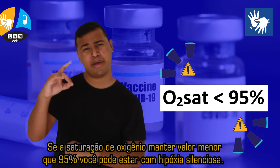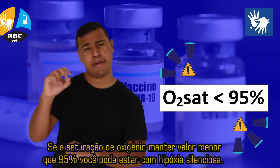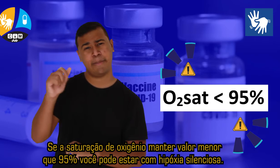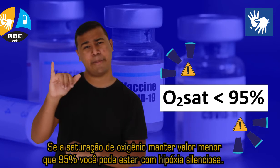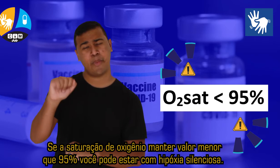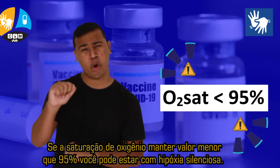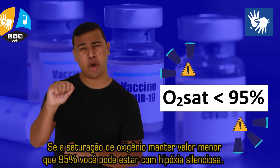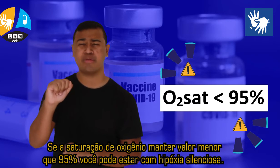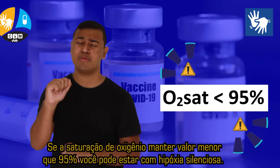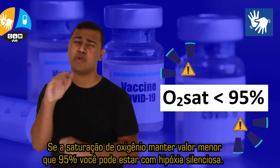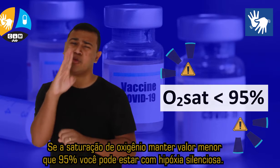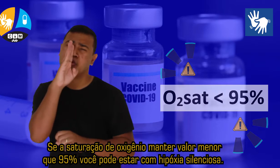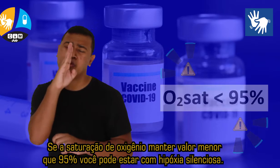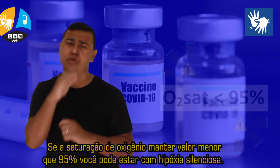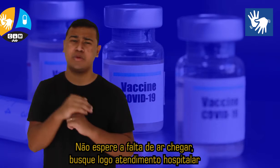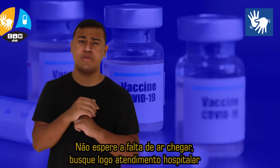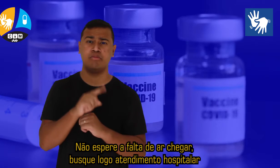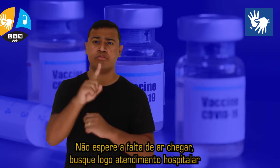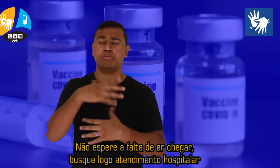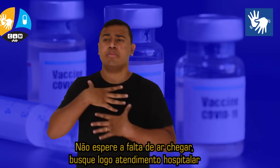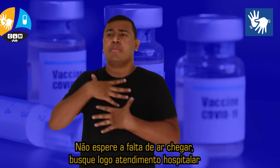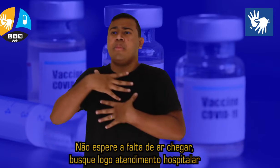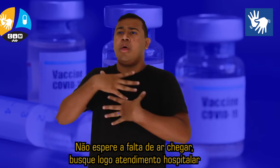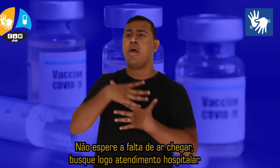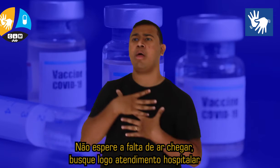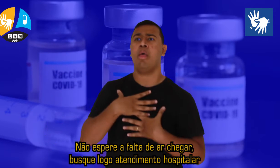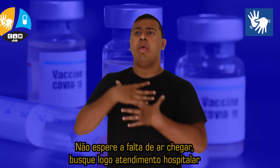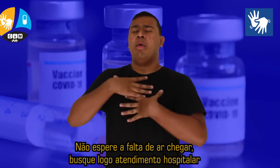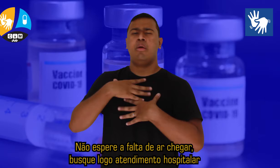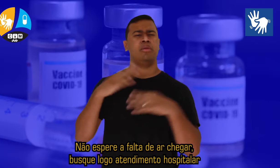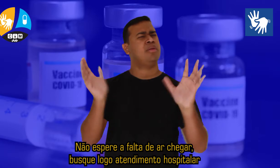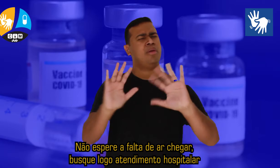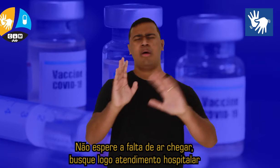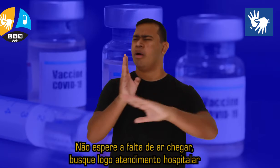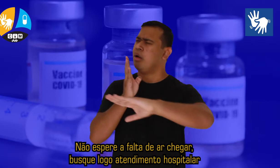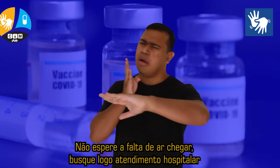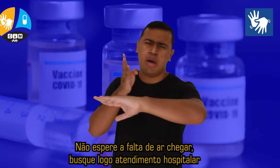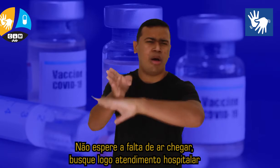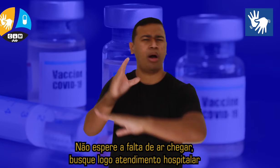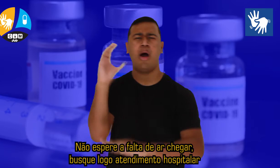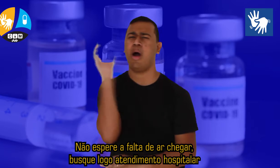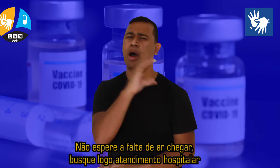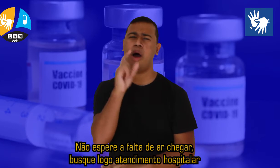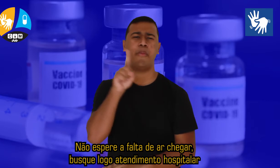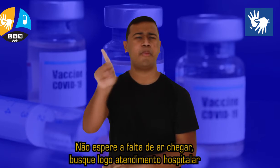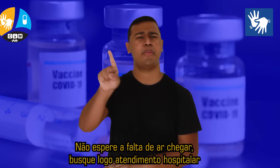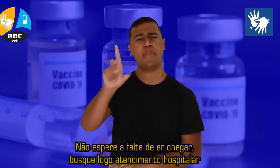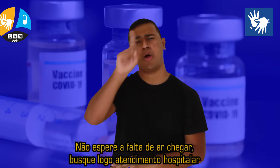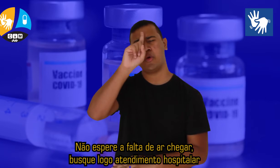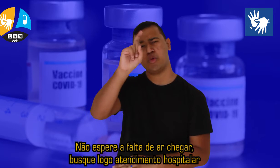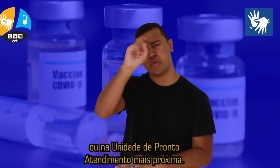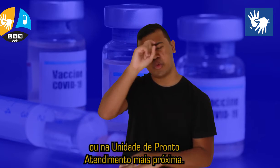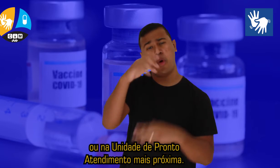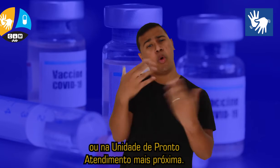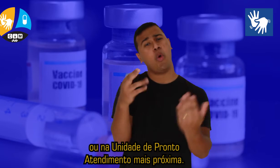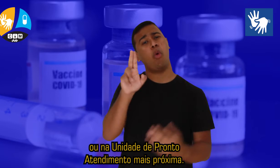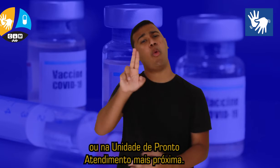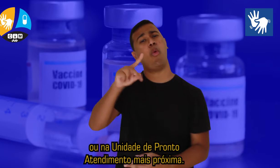hipóxia silenciosa. Não espere a falta de ar chegar. Busque logo atendimento hospitalar ou na unidade de